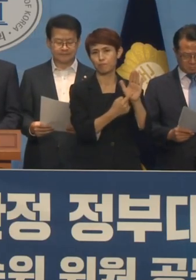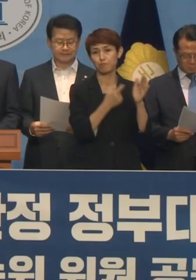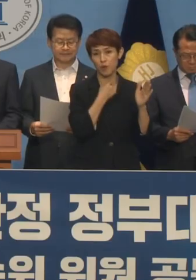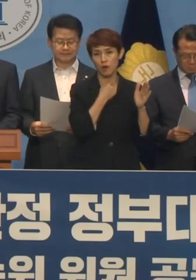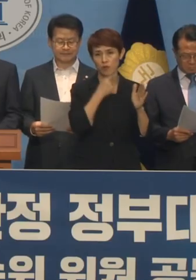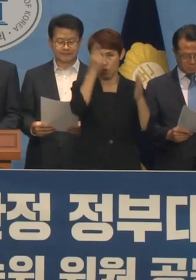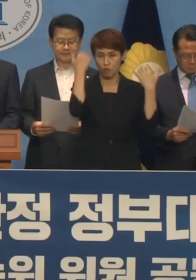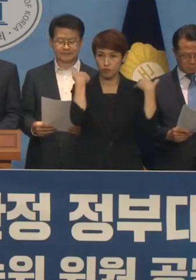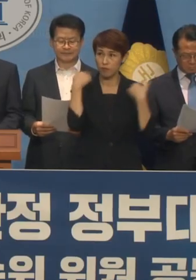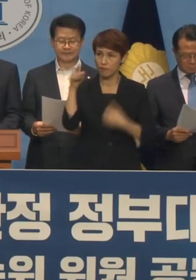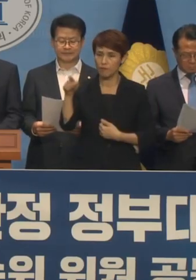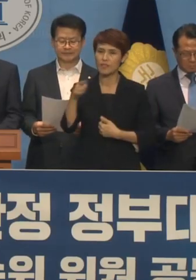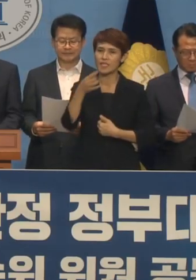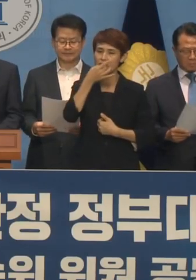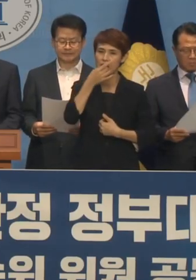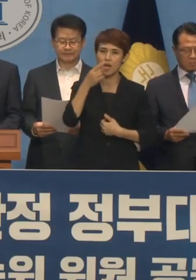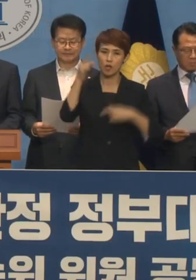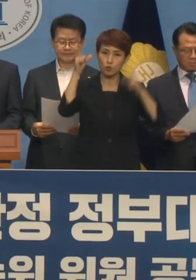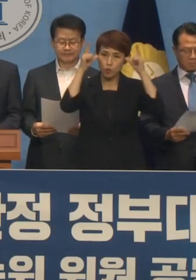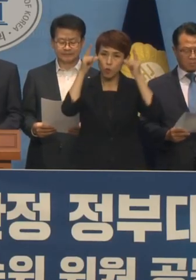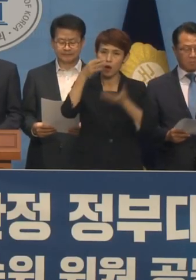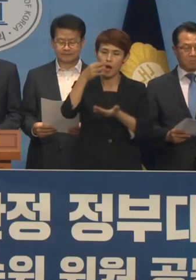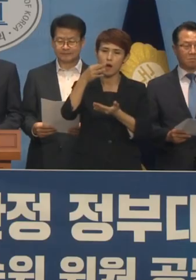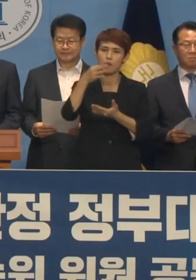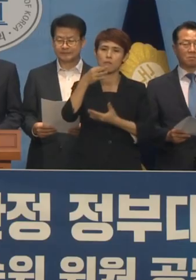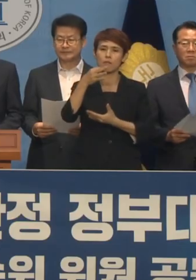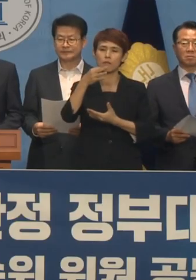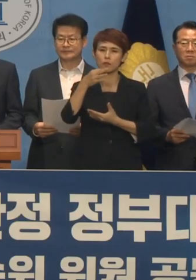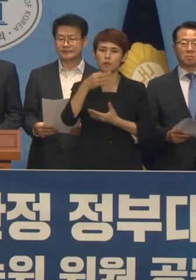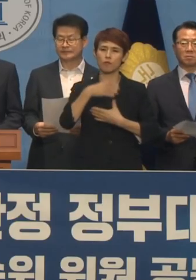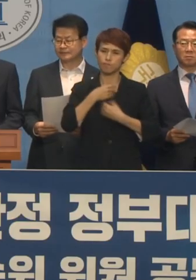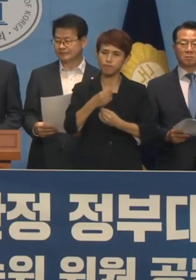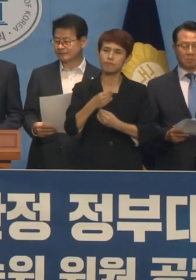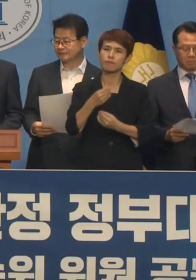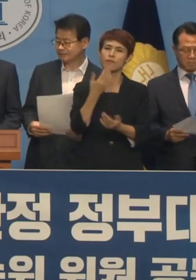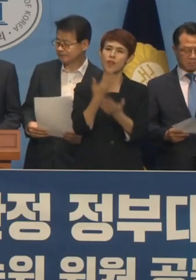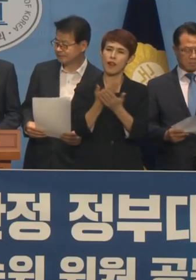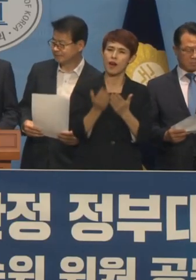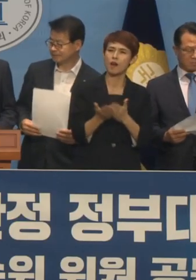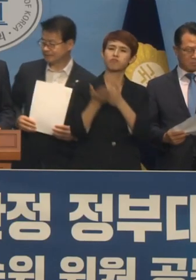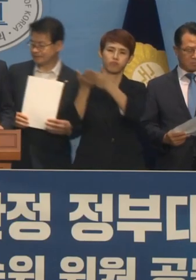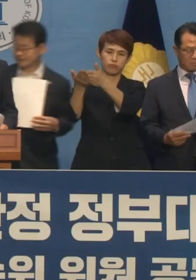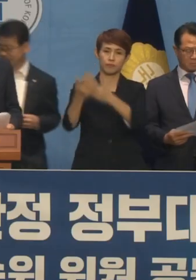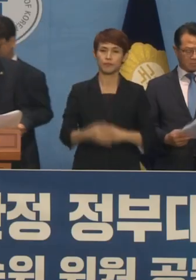쌀과 한우 가격 안정화 대책을 강력히 촉구한다.